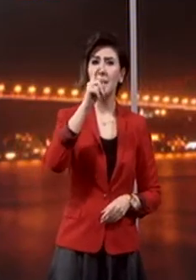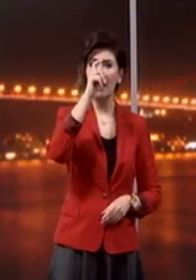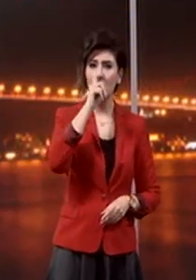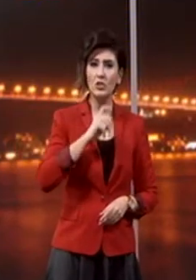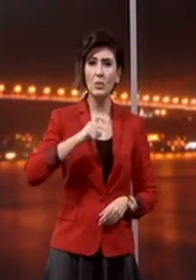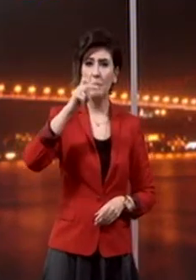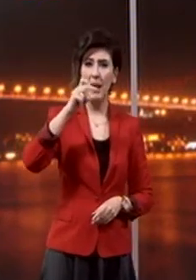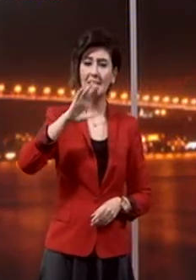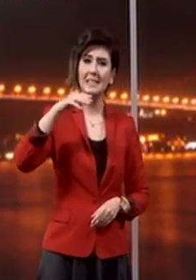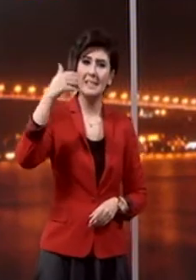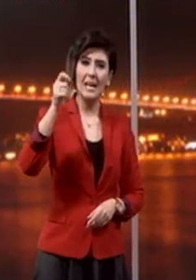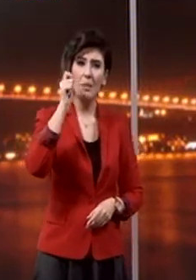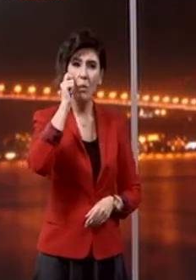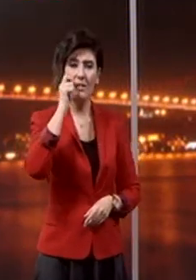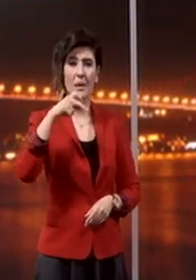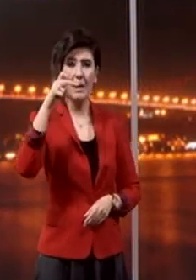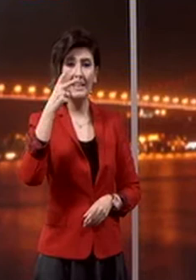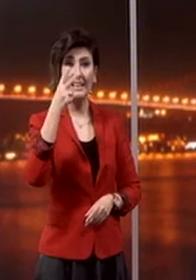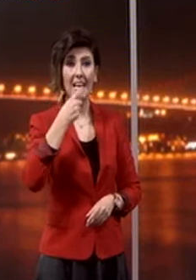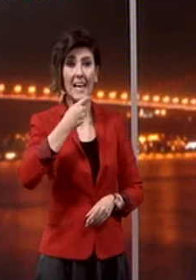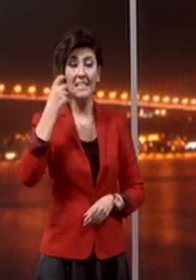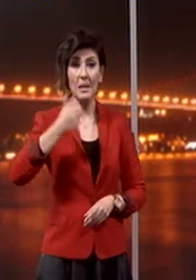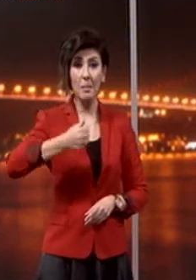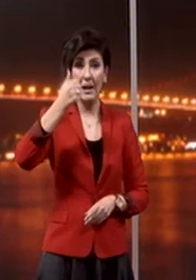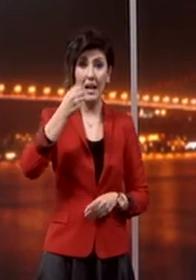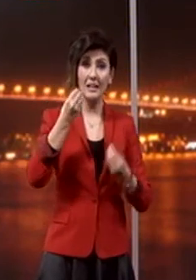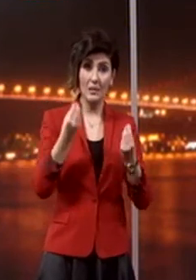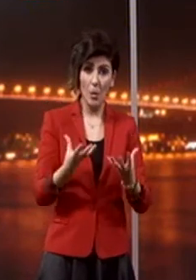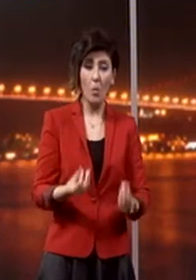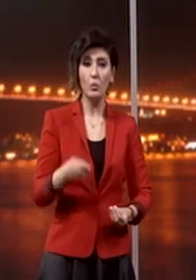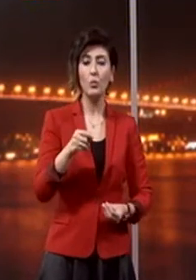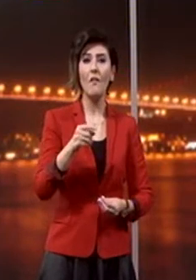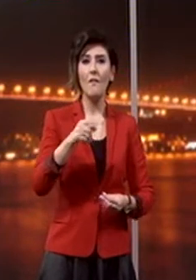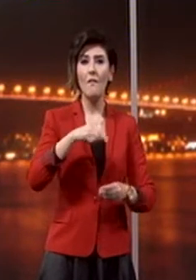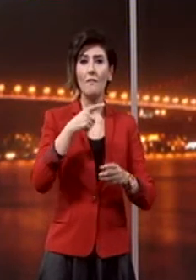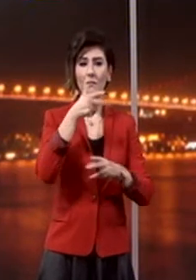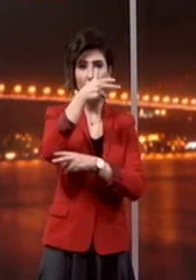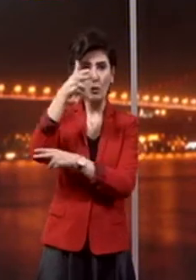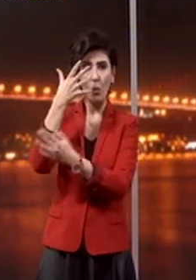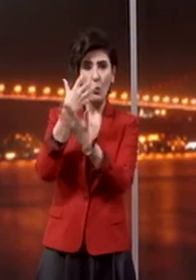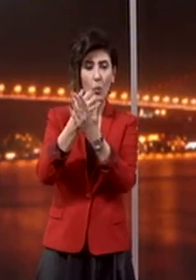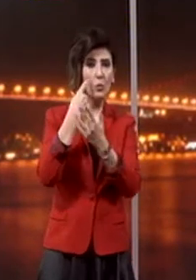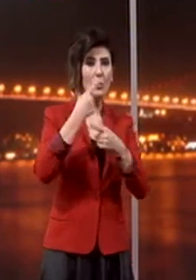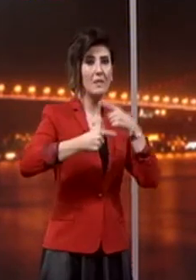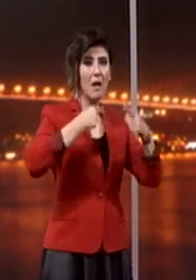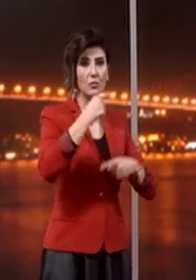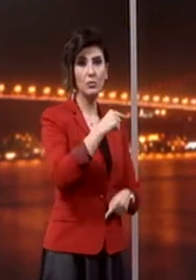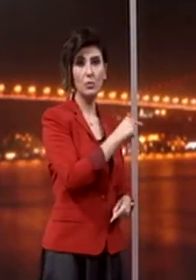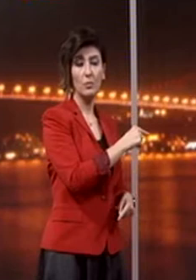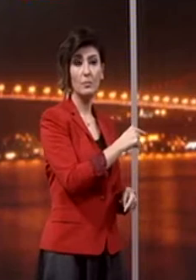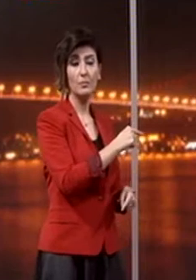İngiltere, biri İşçi Partisi, diğeri Muhafazakar Parti'den iki eski bakanın yer aldığı video görüntülerini tartışıyor.